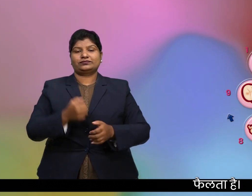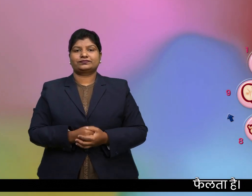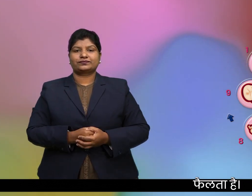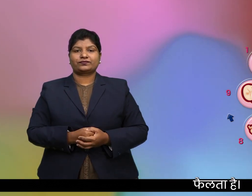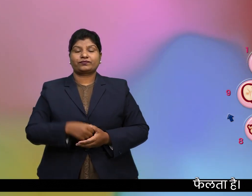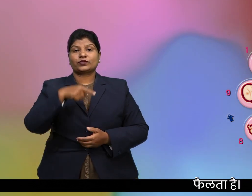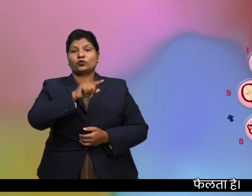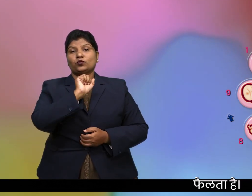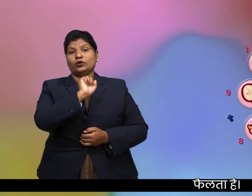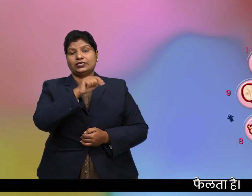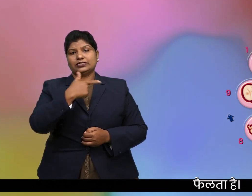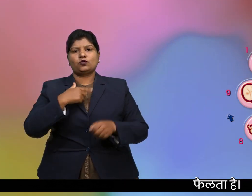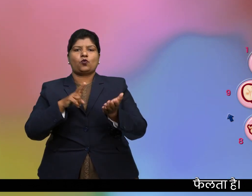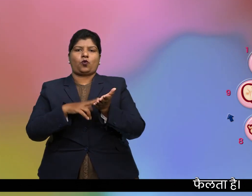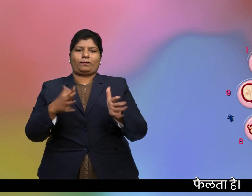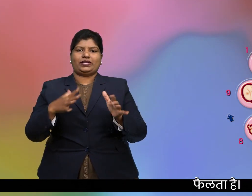फैलता है।